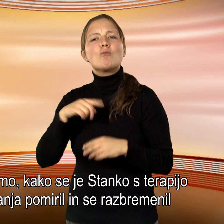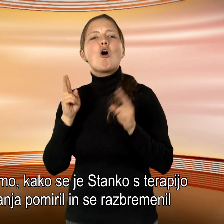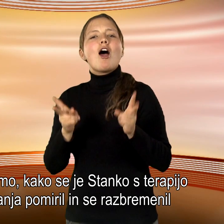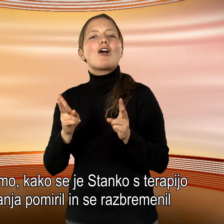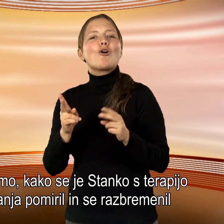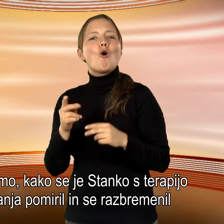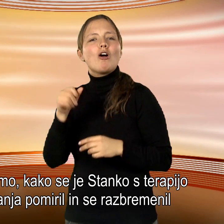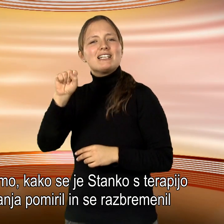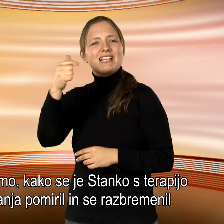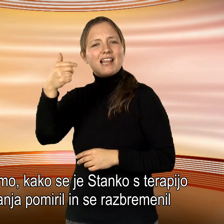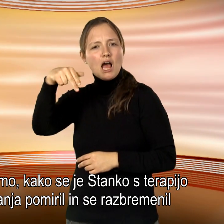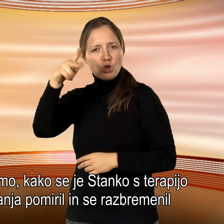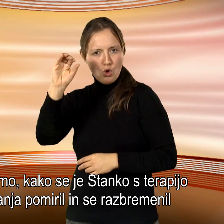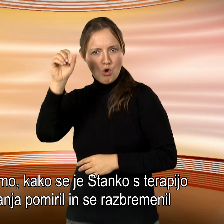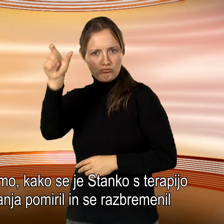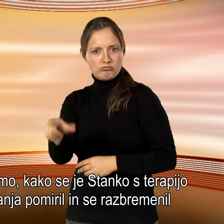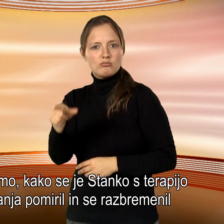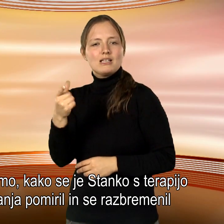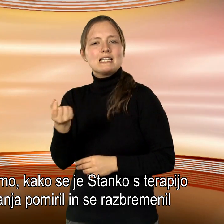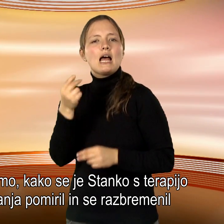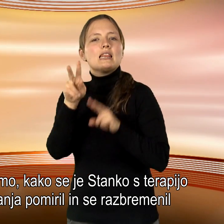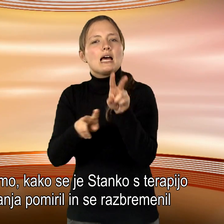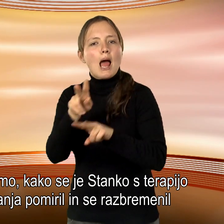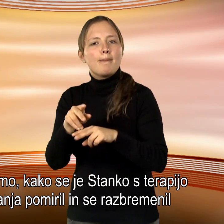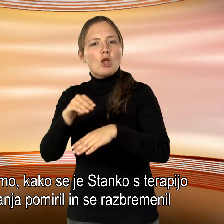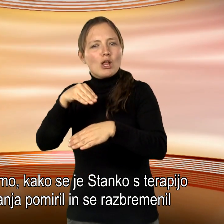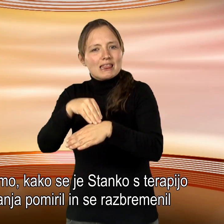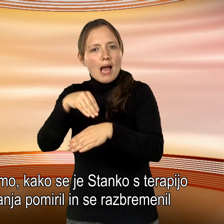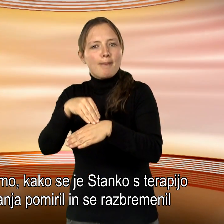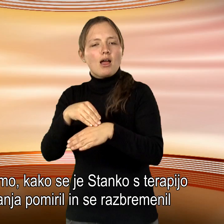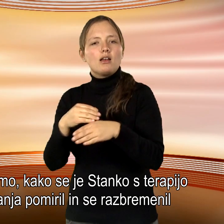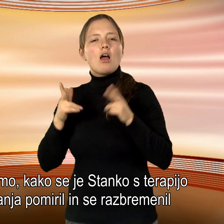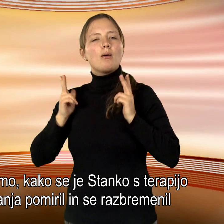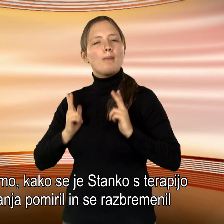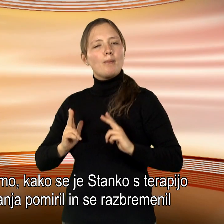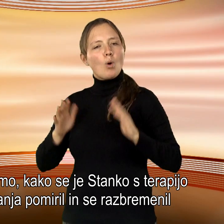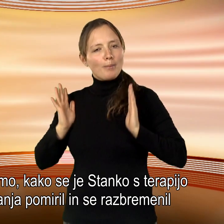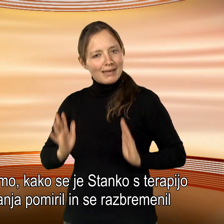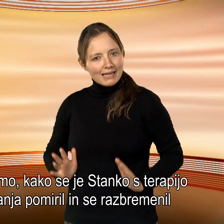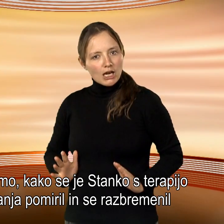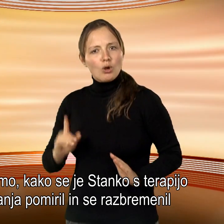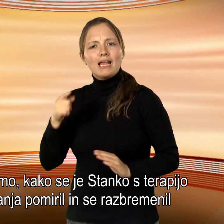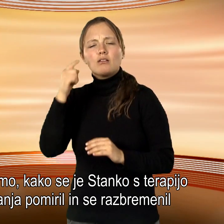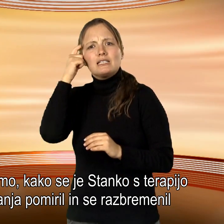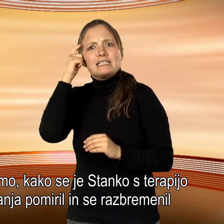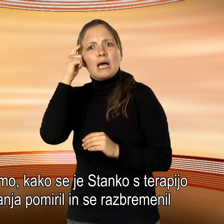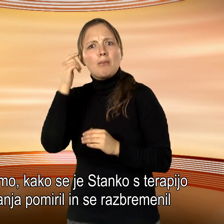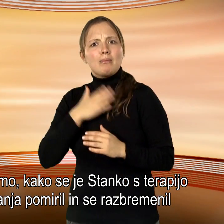Videli smo, kako se je Stanko s terapijo tapkanja pomiril in se razbremenil skrbi.